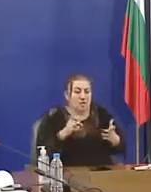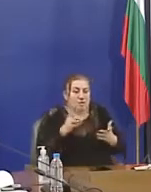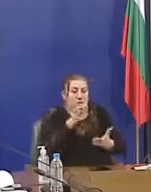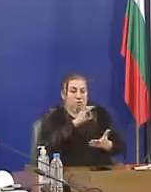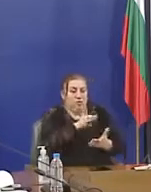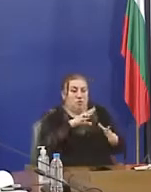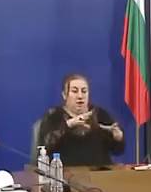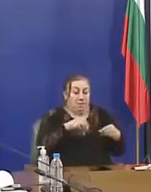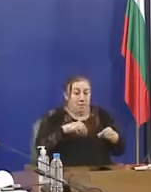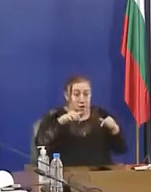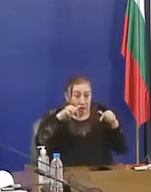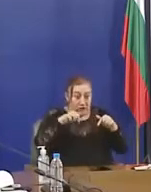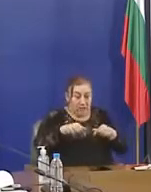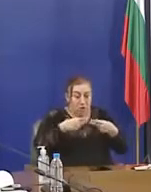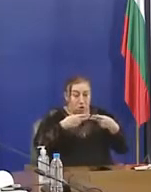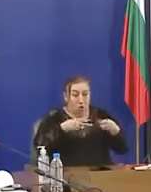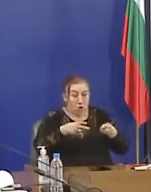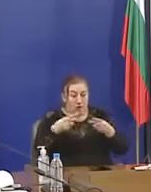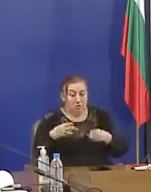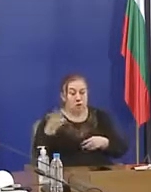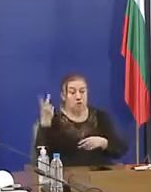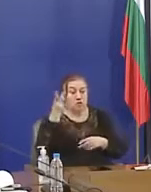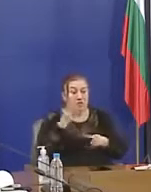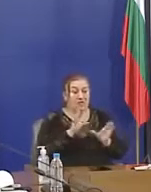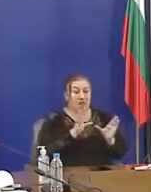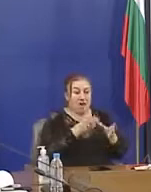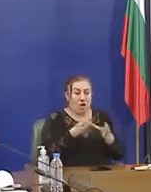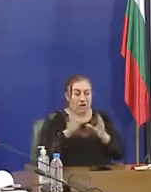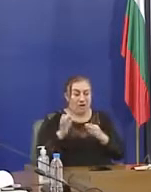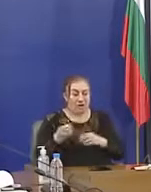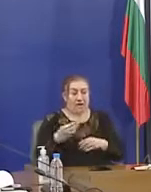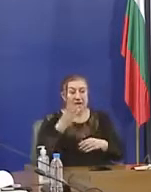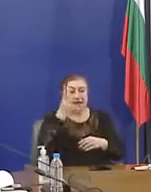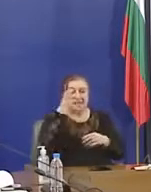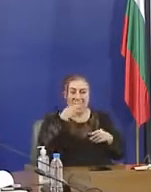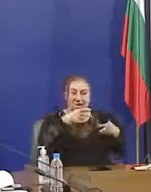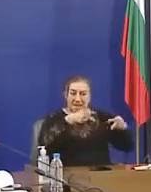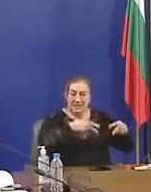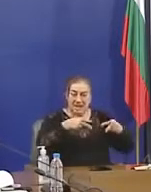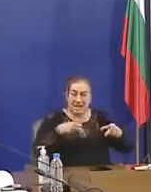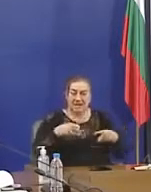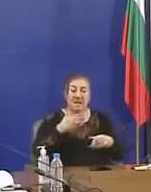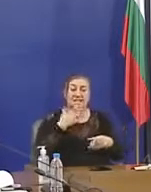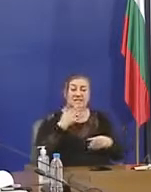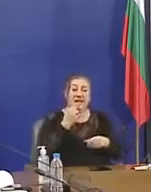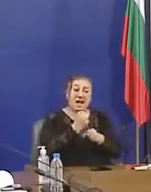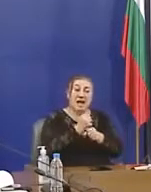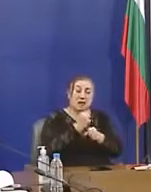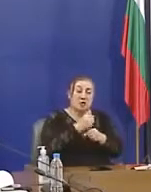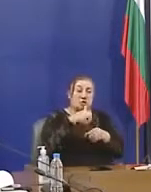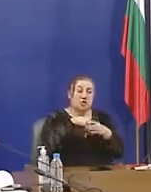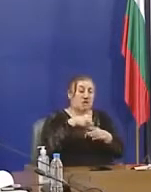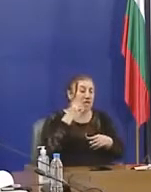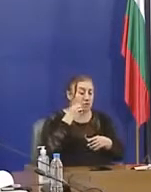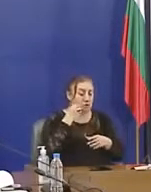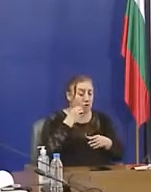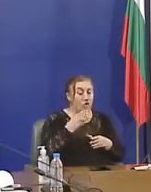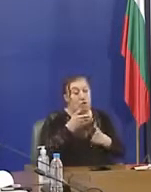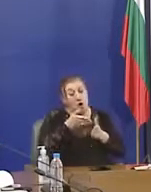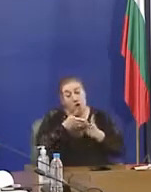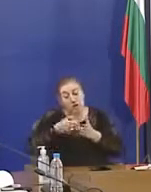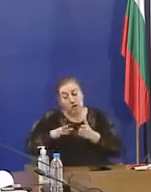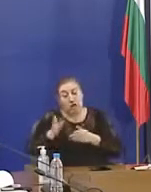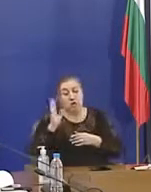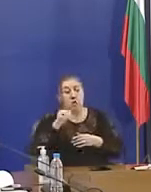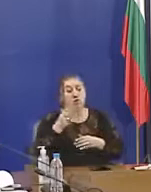Едното ще бъде за персонал, къде ще се бъдат лекувани 30 легла отделяме за нашия персонал и отделно още 30 легла, които ще бъдат